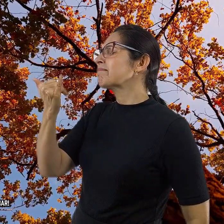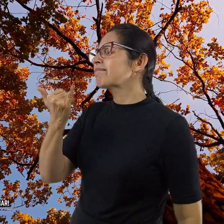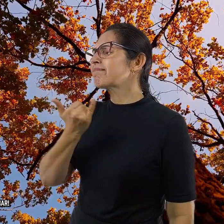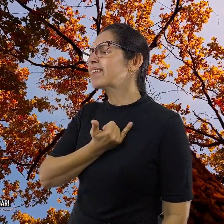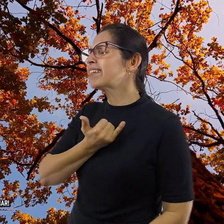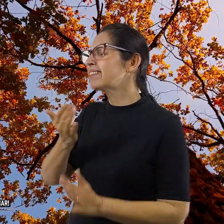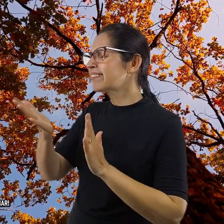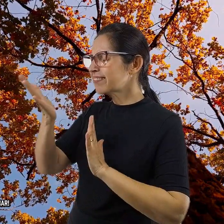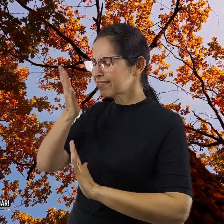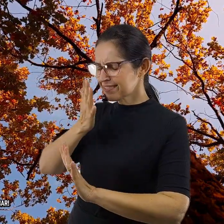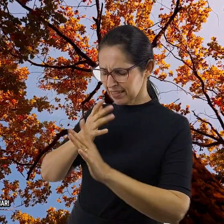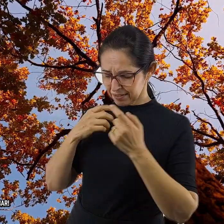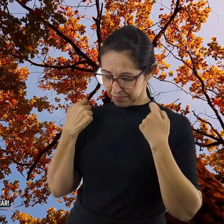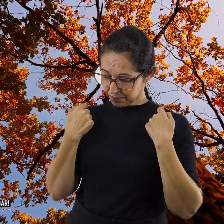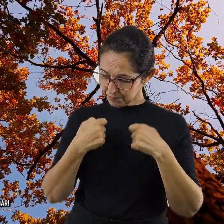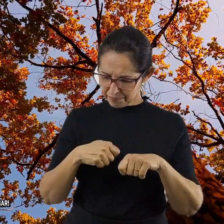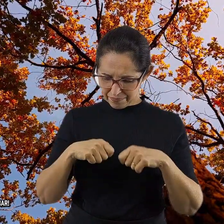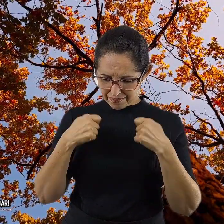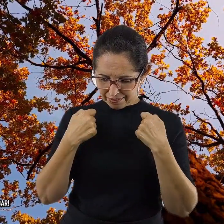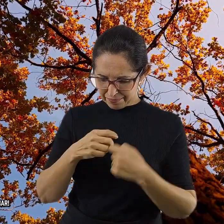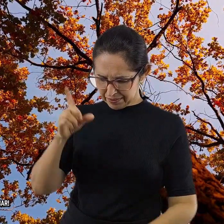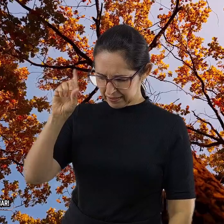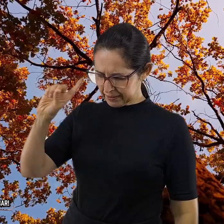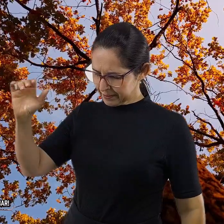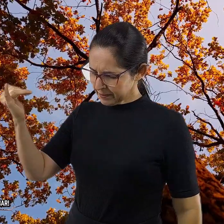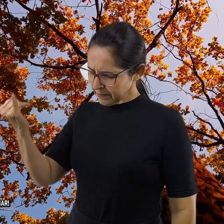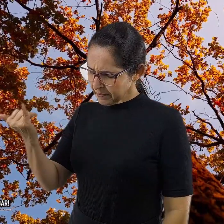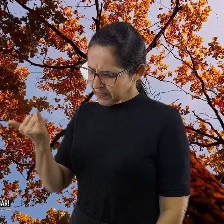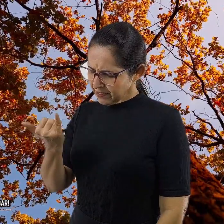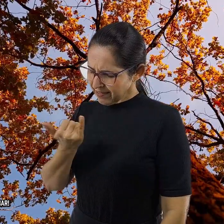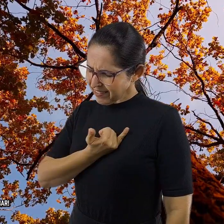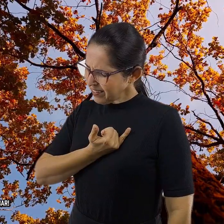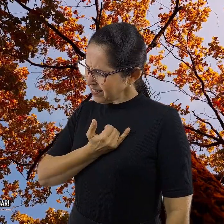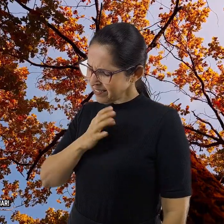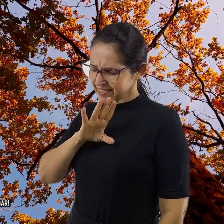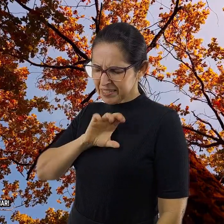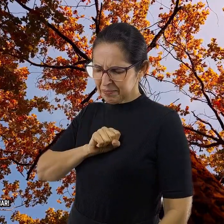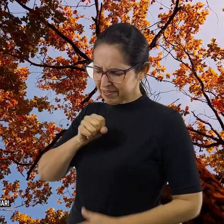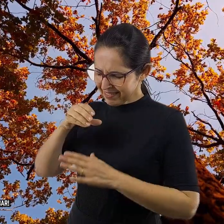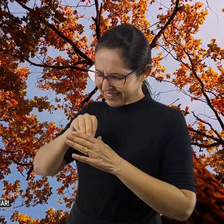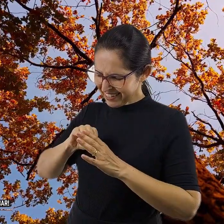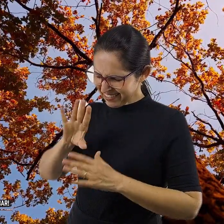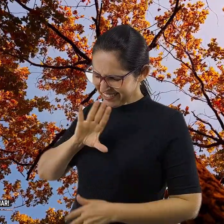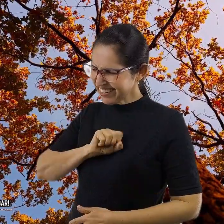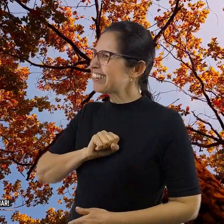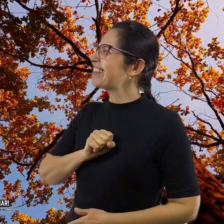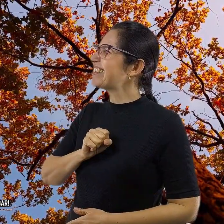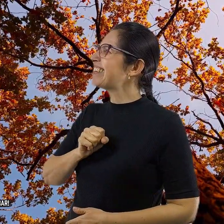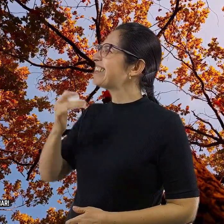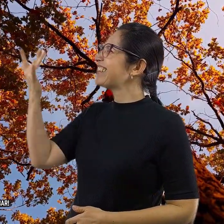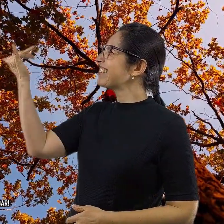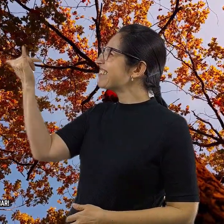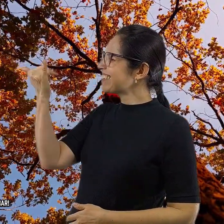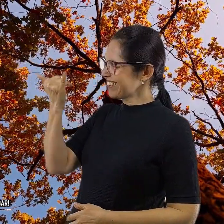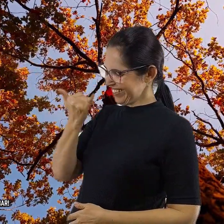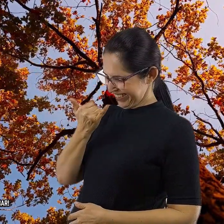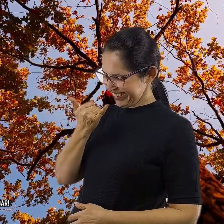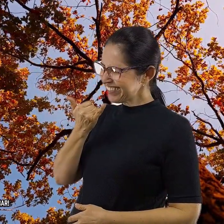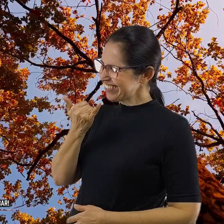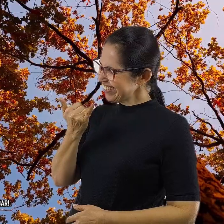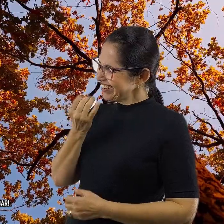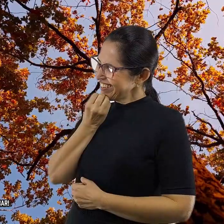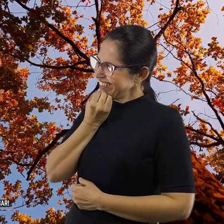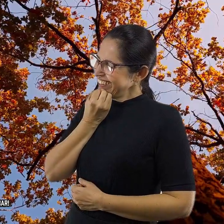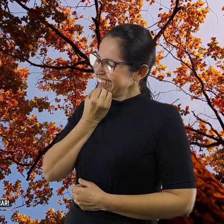voz. Eu preciso de ouvir o amado de minha alma. A Tua voz me